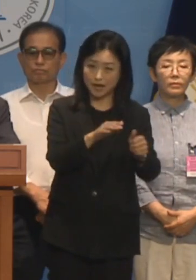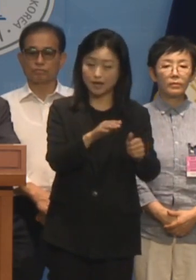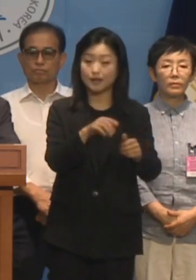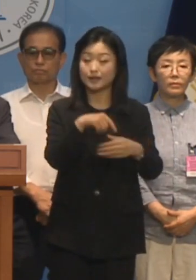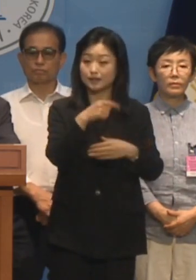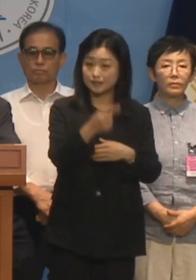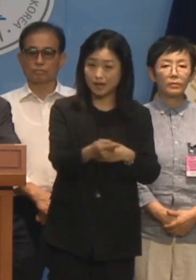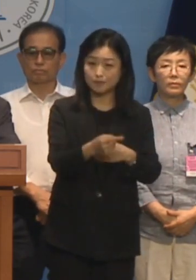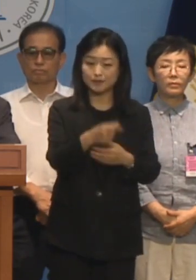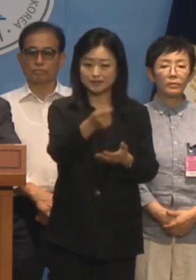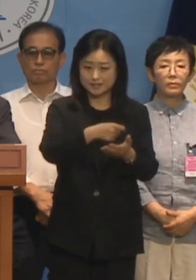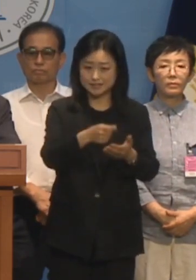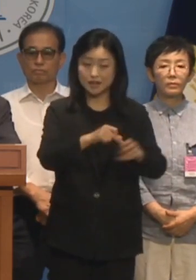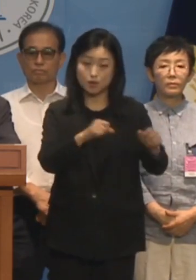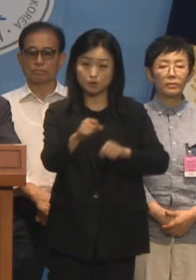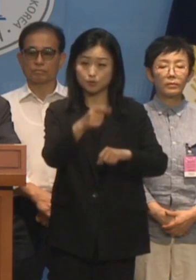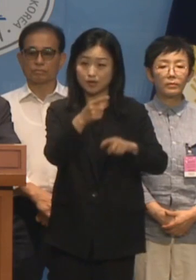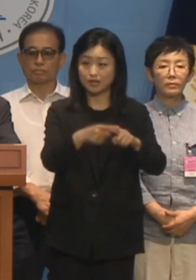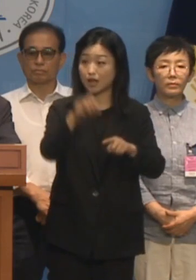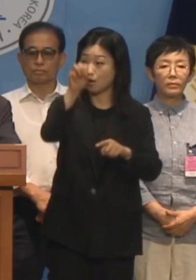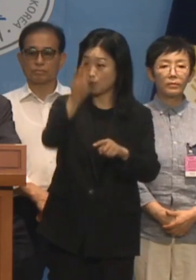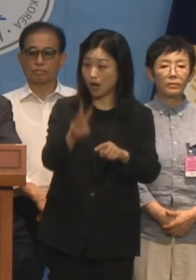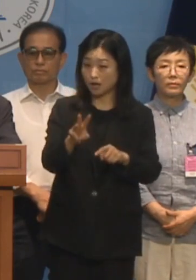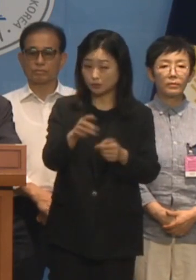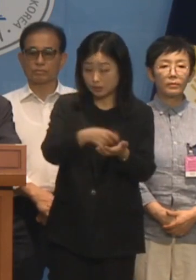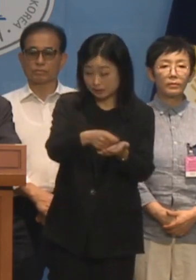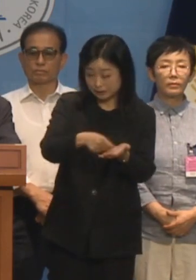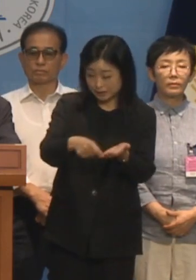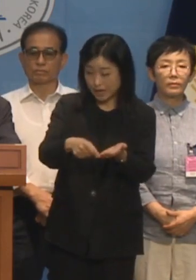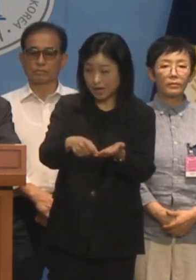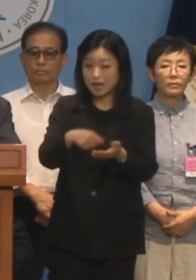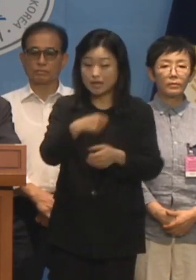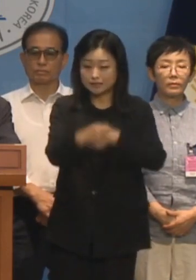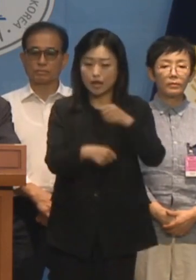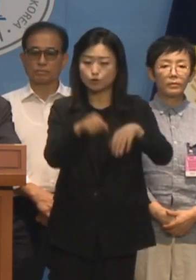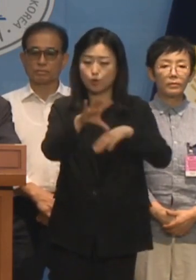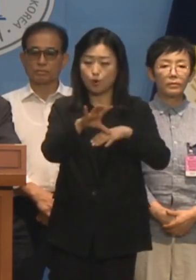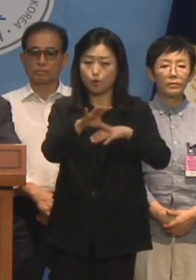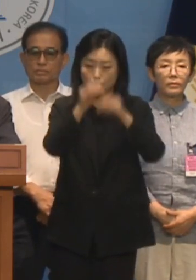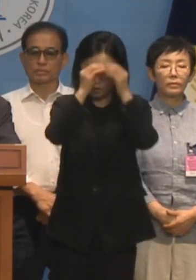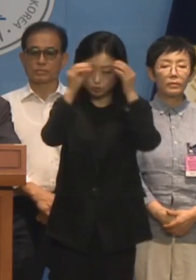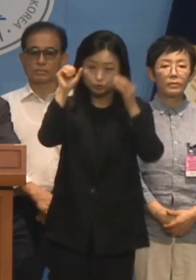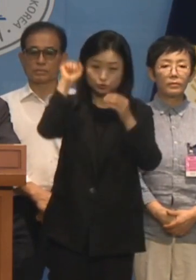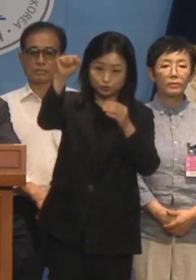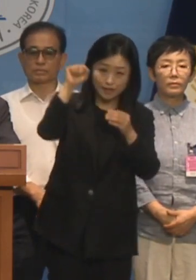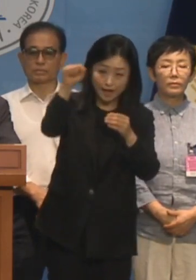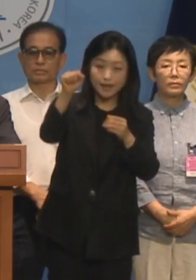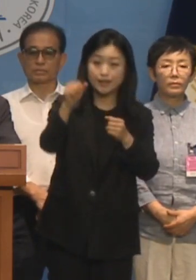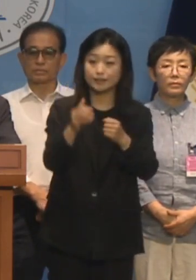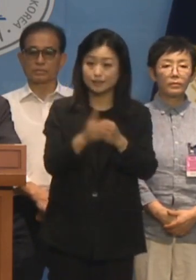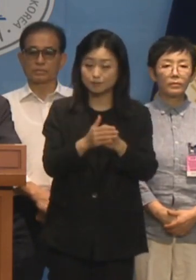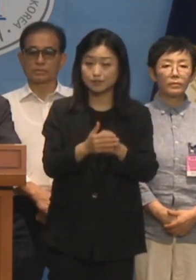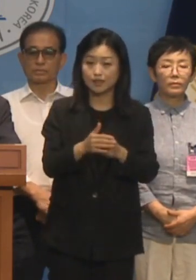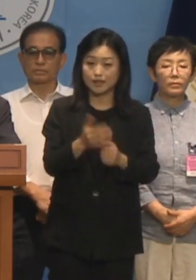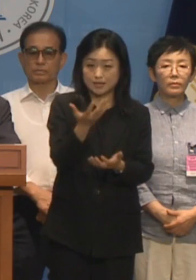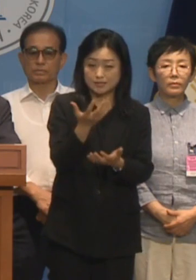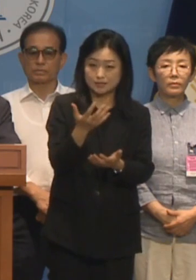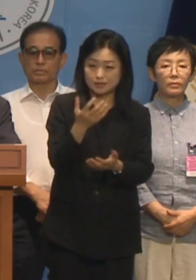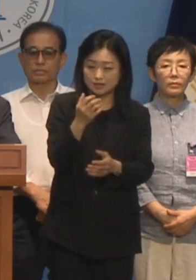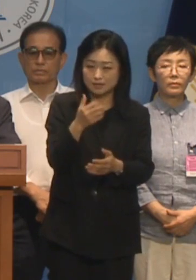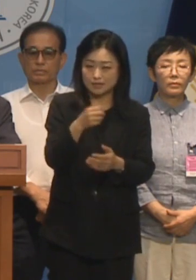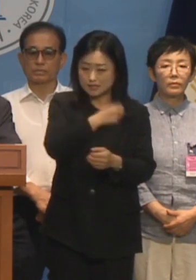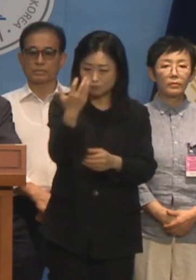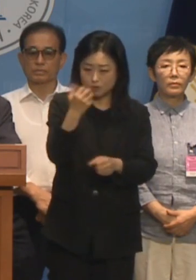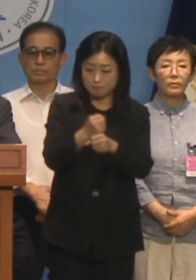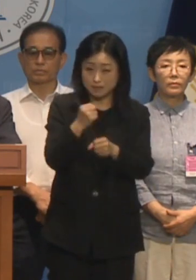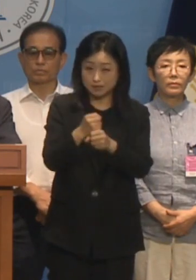5월 광주 시민항쟁을 보도하기 위한 자유언론 투쟁으로 검열 거부와 제작 거부를 벌리다